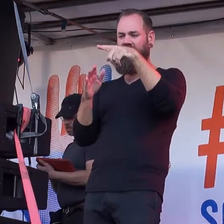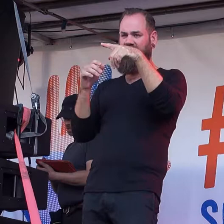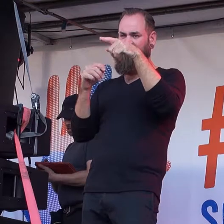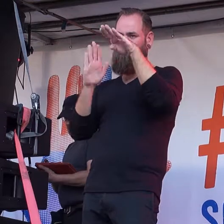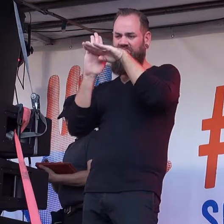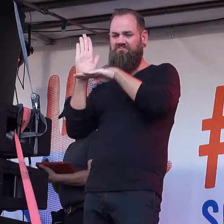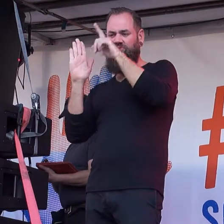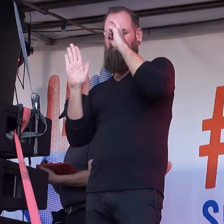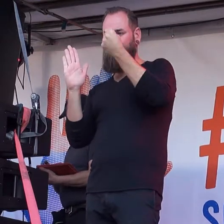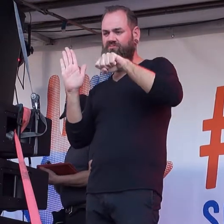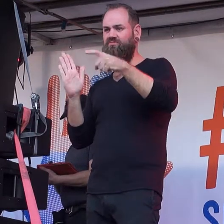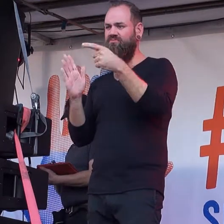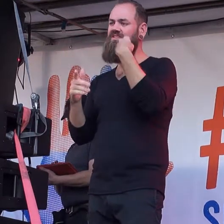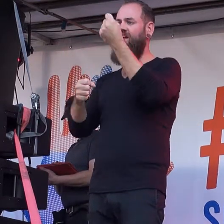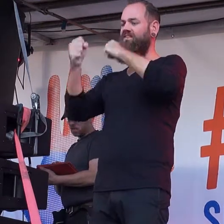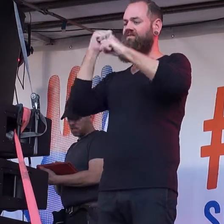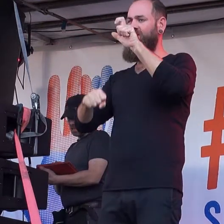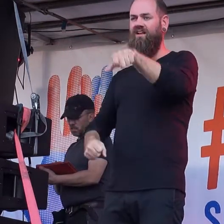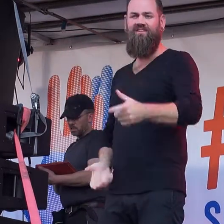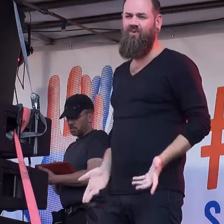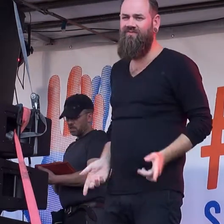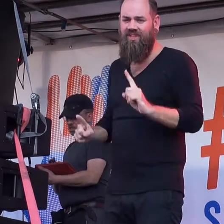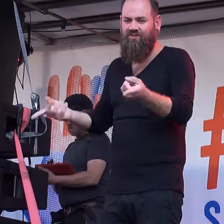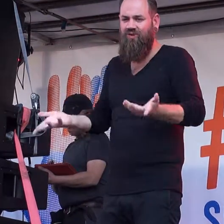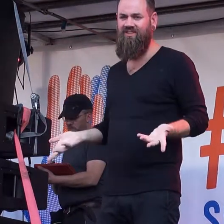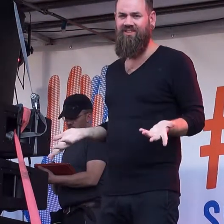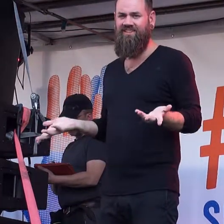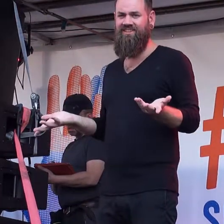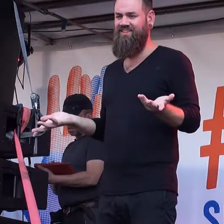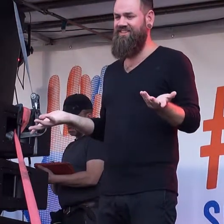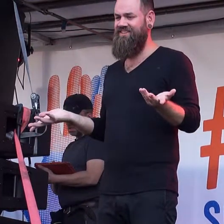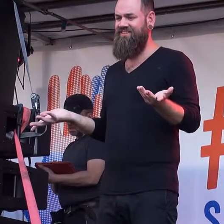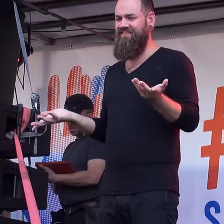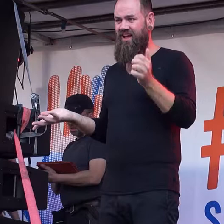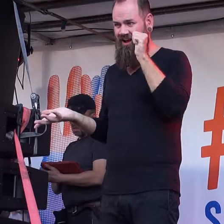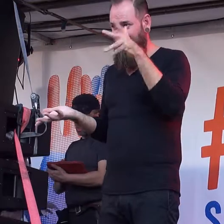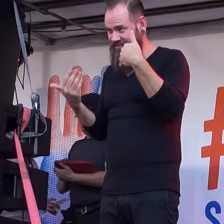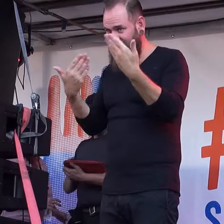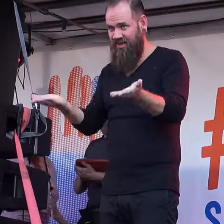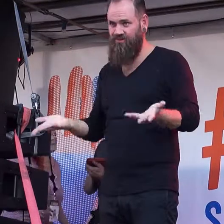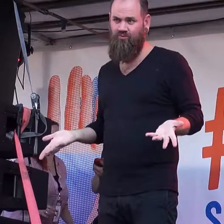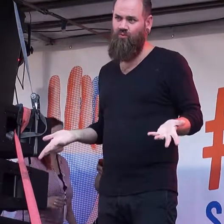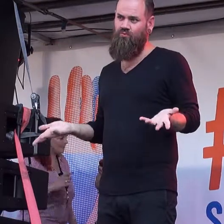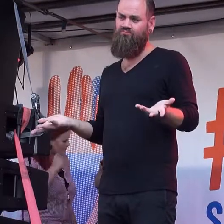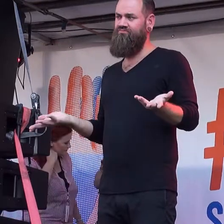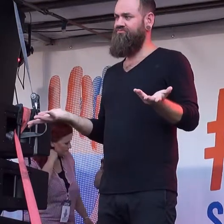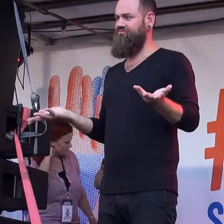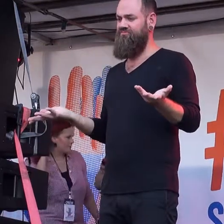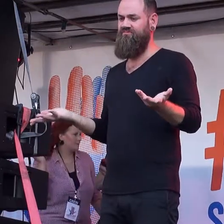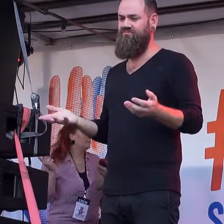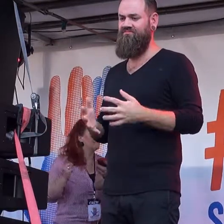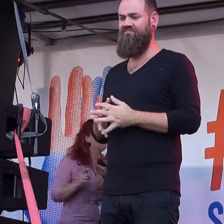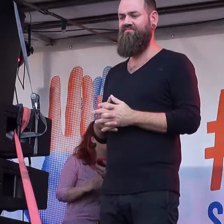das erschreckende daran ist dass dies fast zum akzeptierten alltag geworden ist doch spätestens die ereignisse und